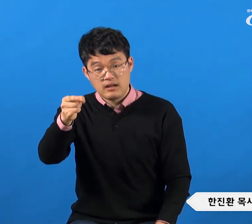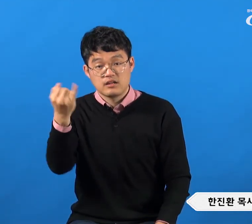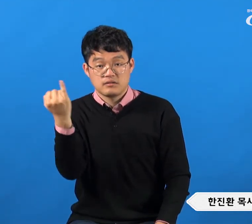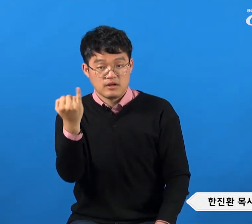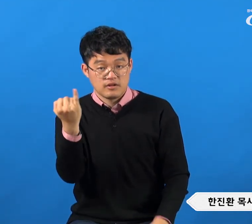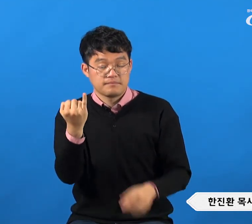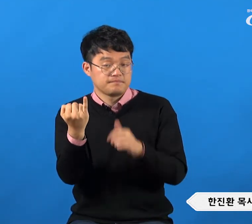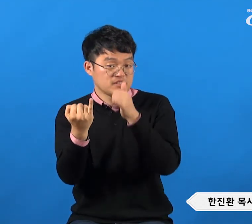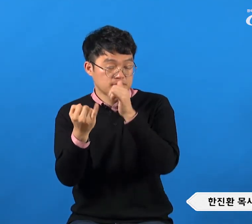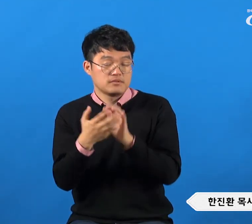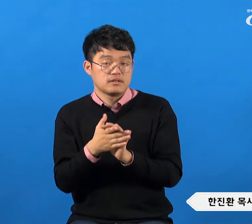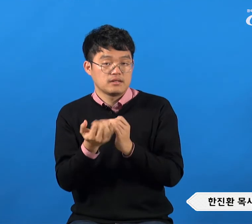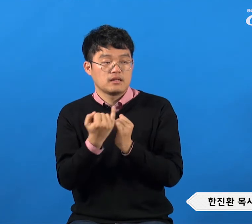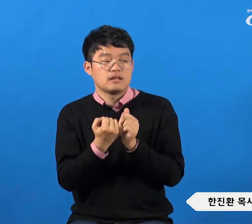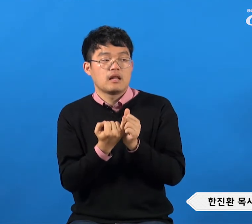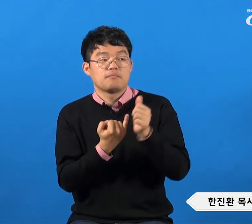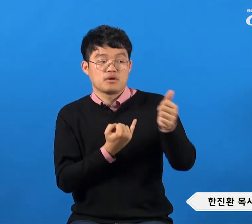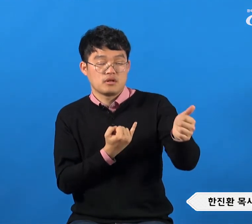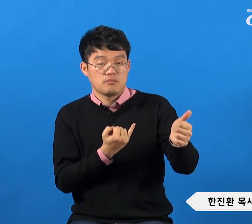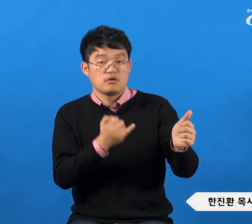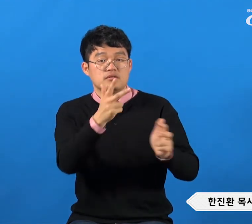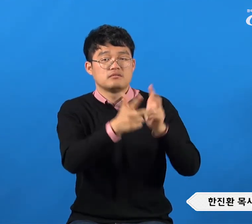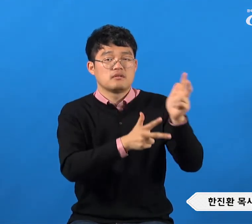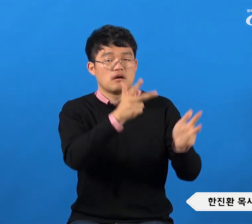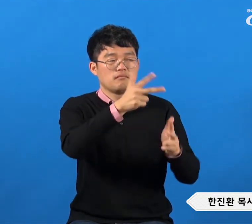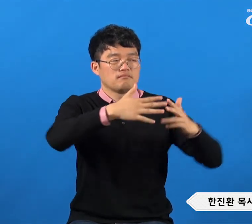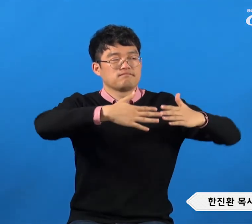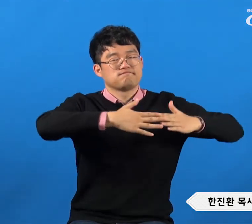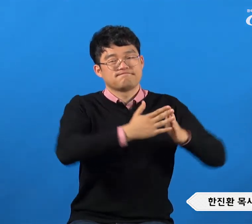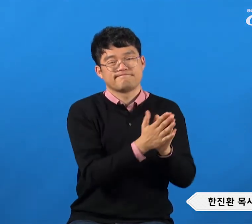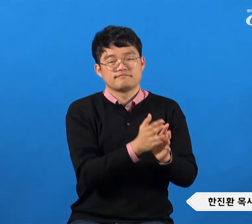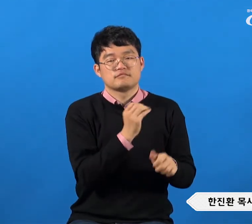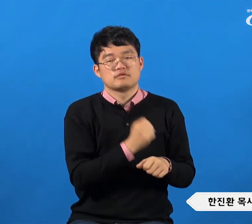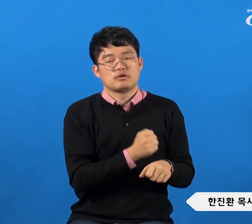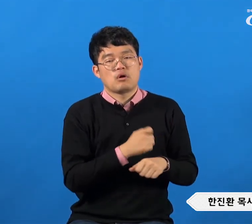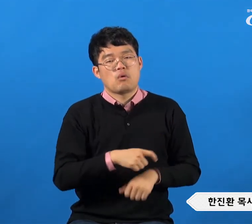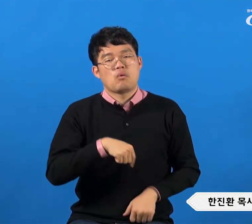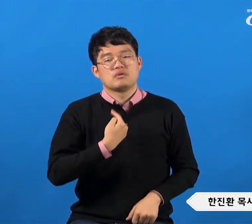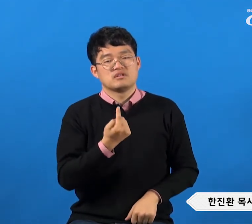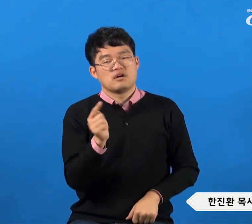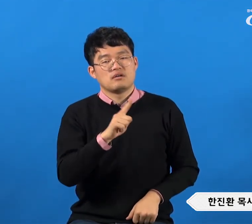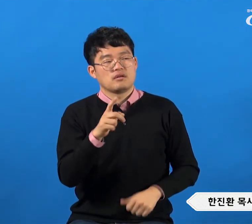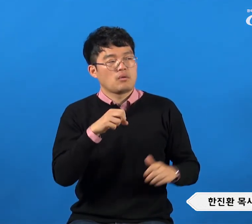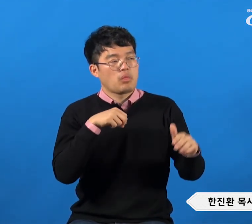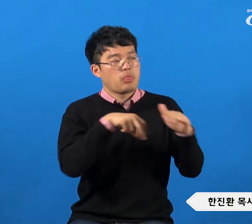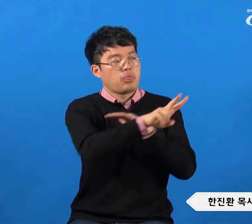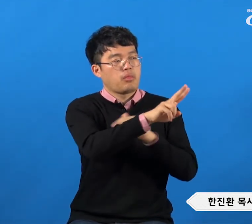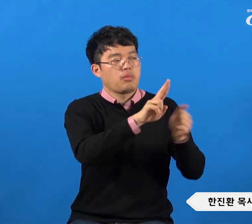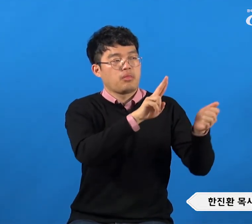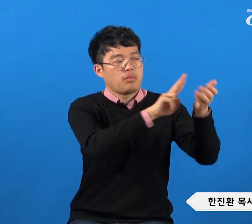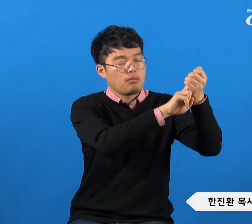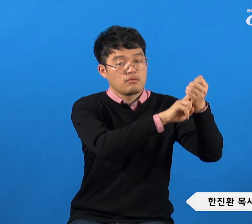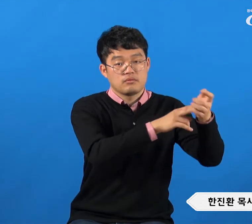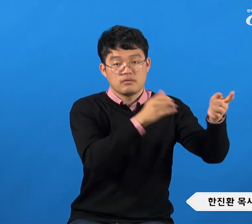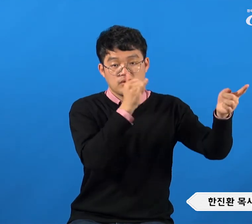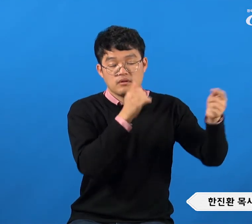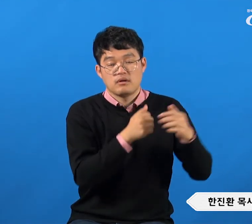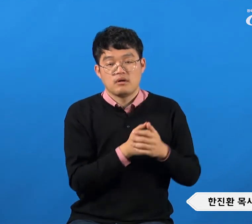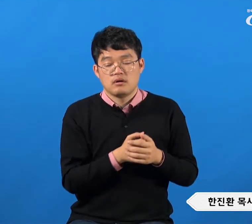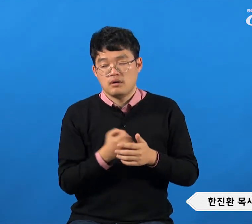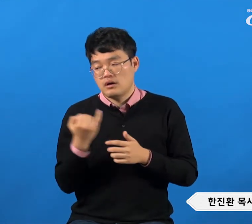마네라는 부인이 있습니다. 남편이 사업에 부도를 내고는 혼자 어디론가 잠적해버렸습니다.